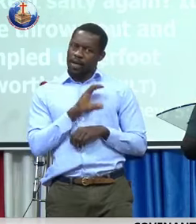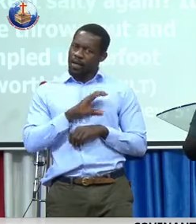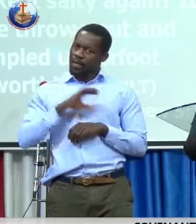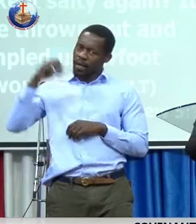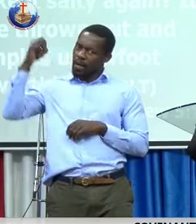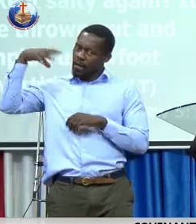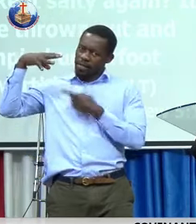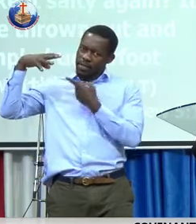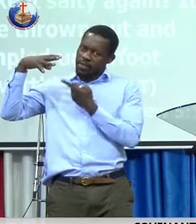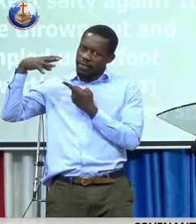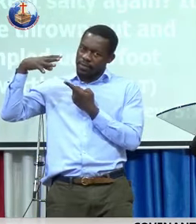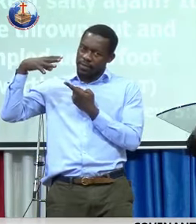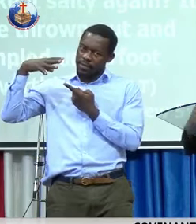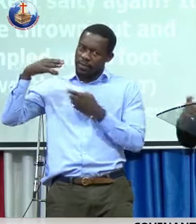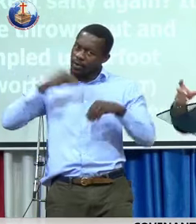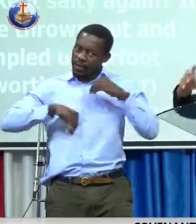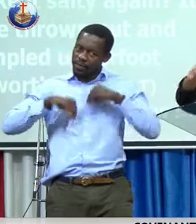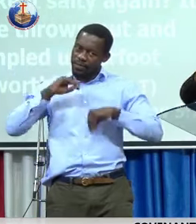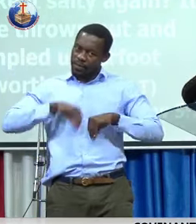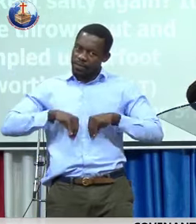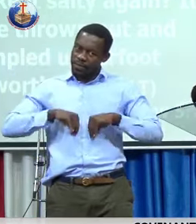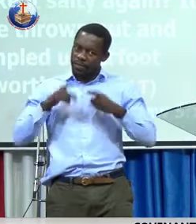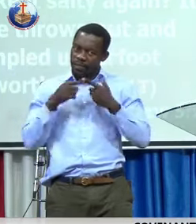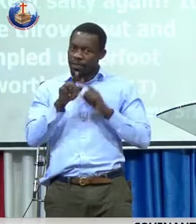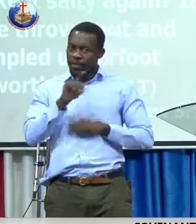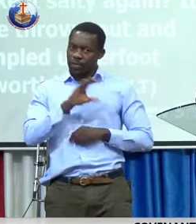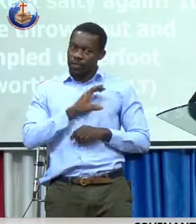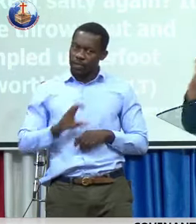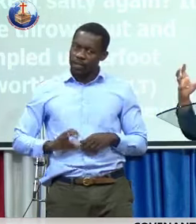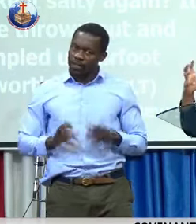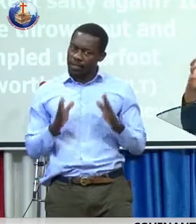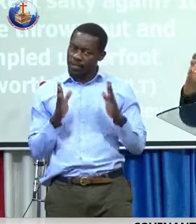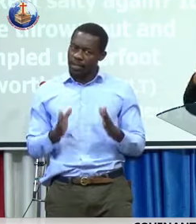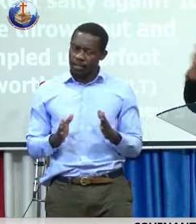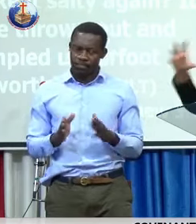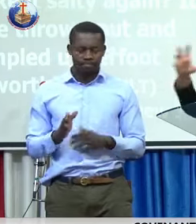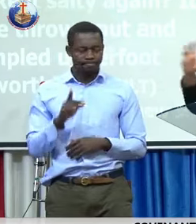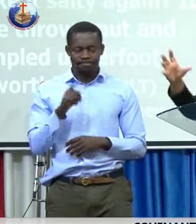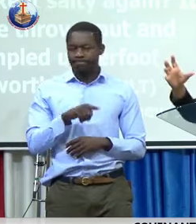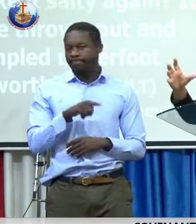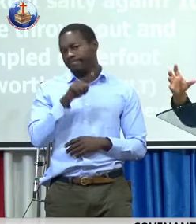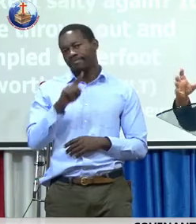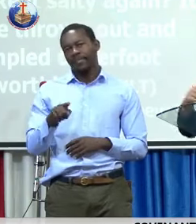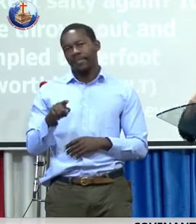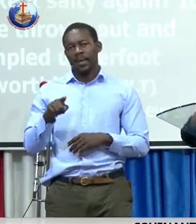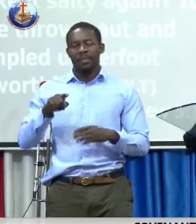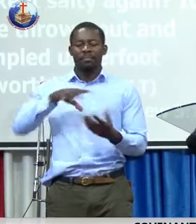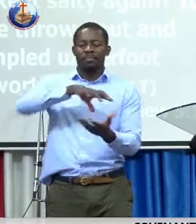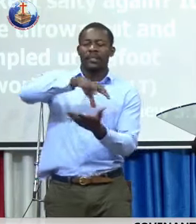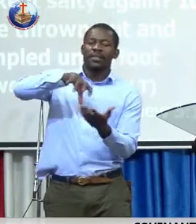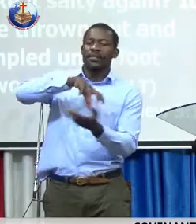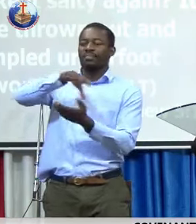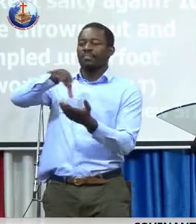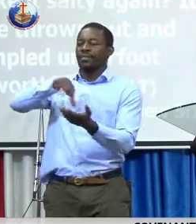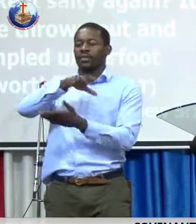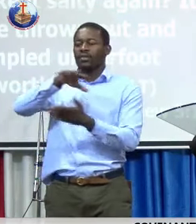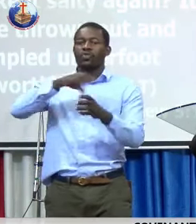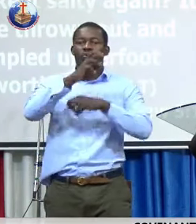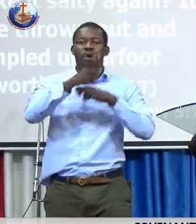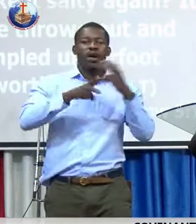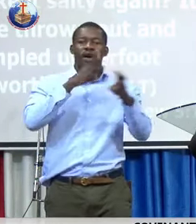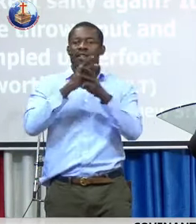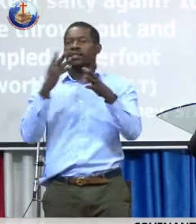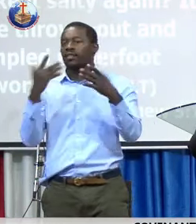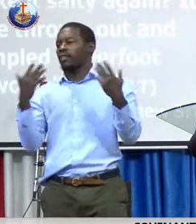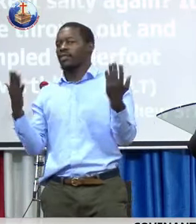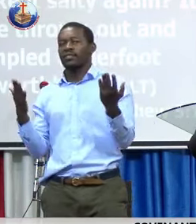mwenendo wa sisi kuwa na nuru? We must not be altered or mixed in with other things that are not of God. Hatustahili kubadilishwa na